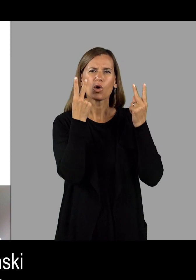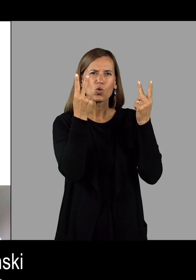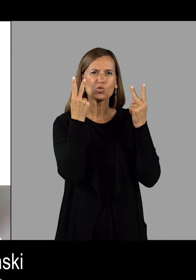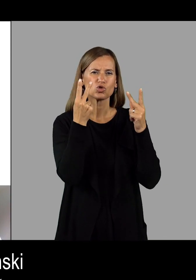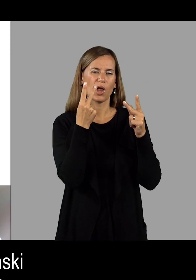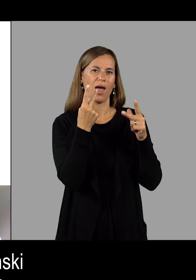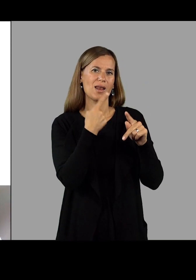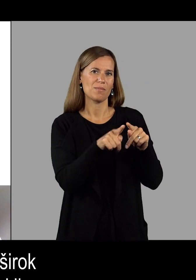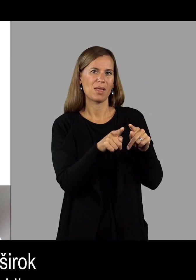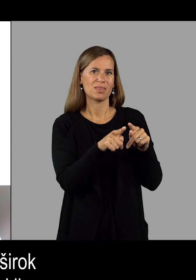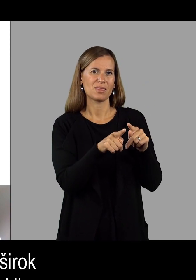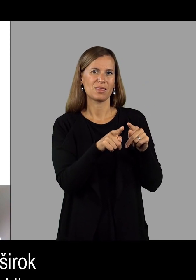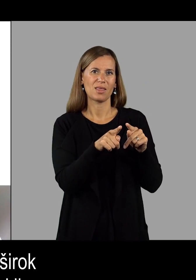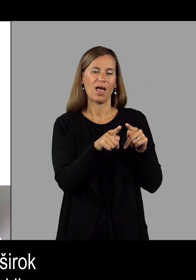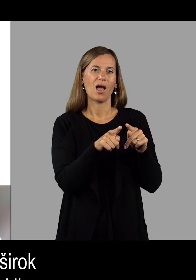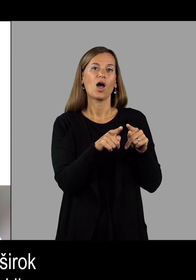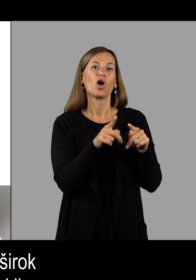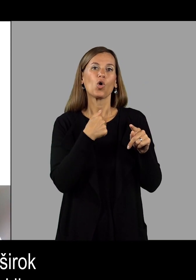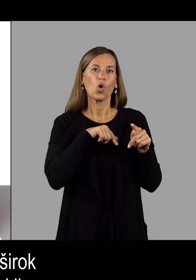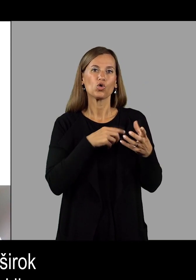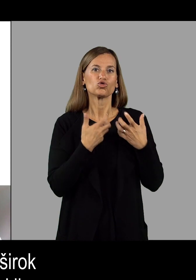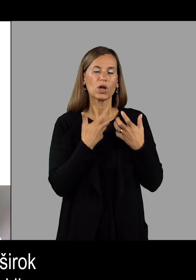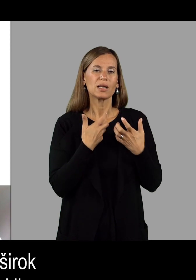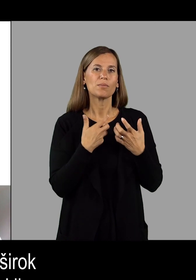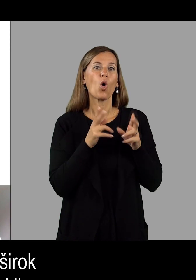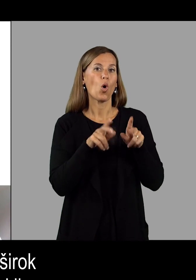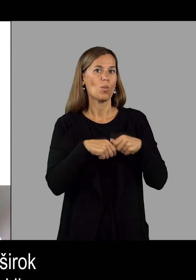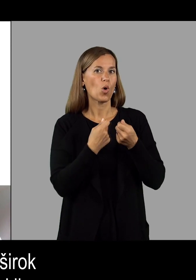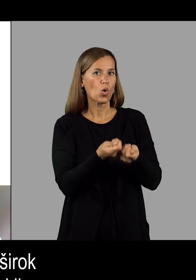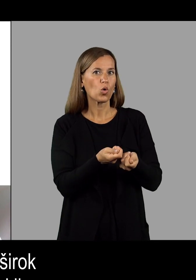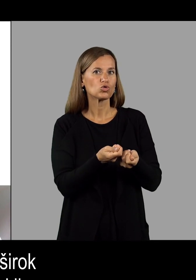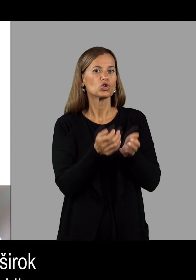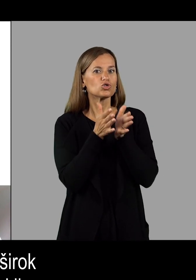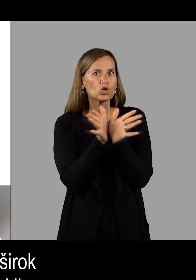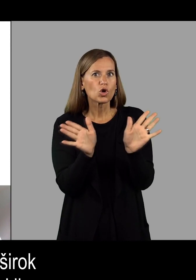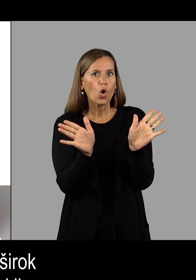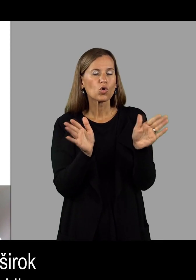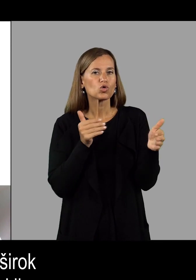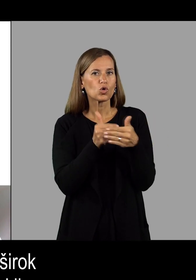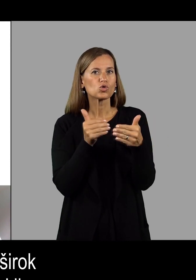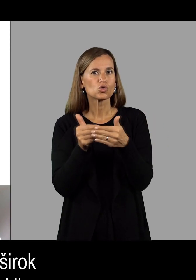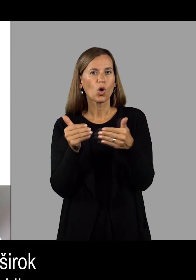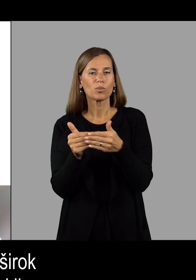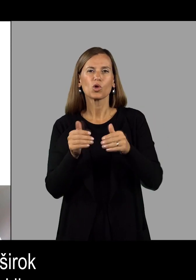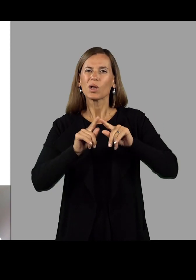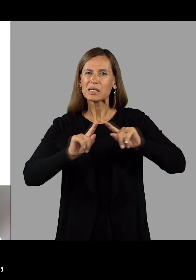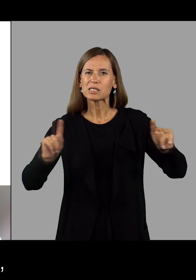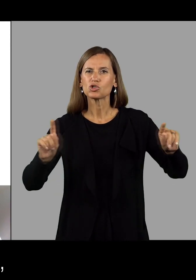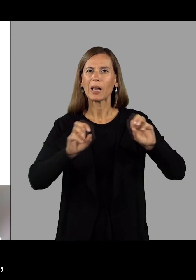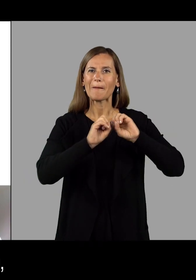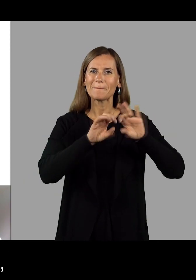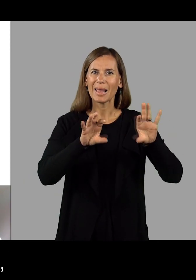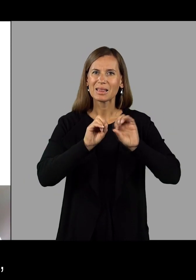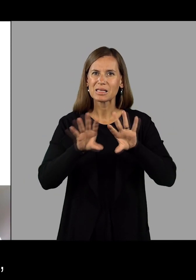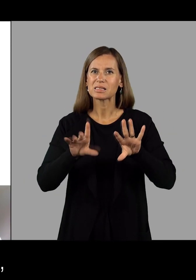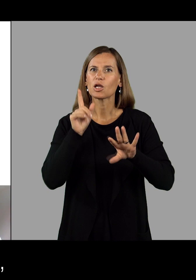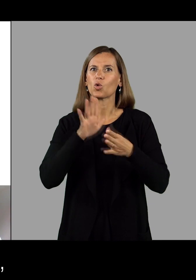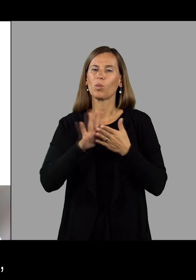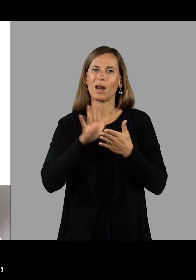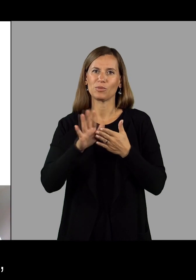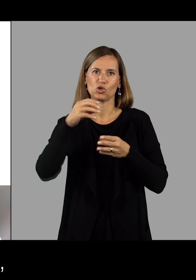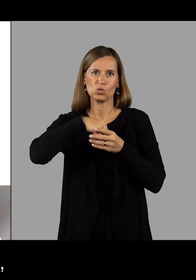ključna elementa, ukolikor želimo omogočiti širok dostop do različnih medijskih in